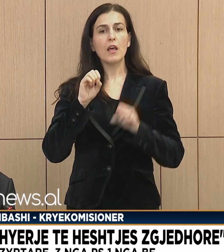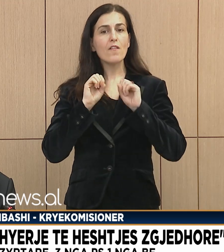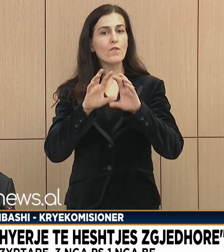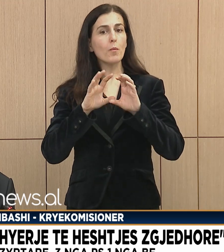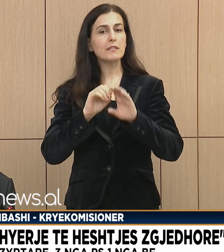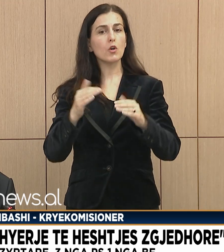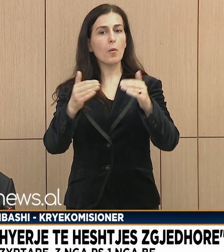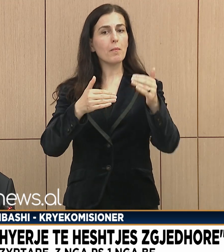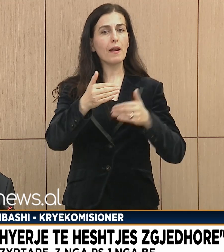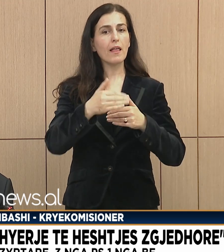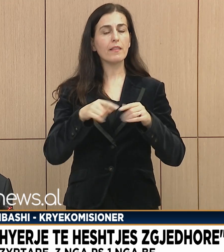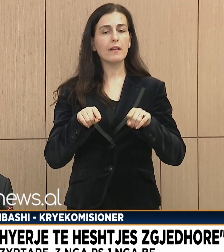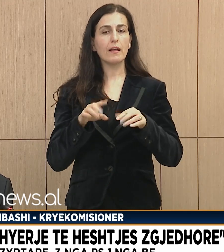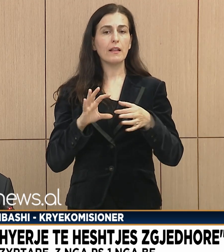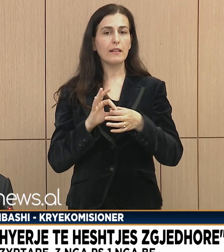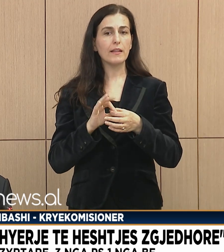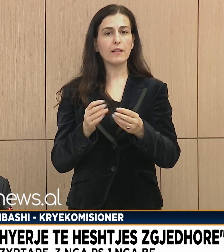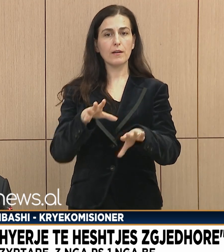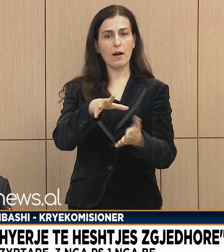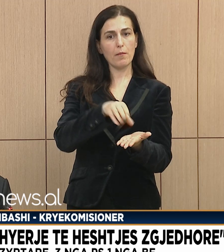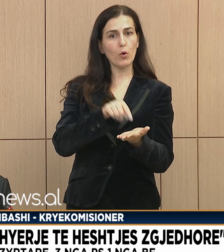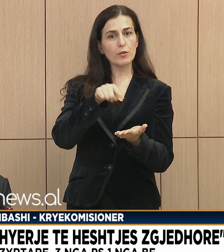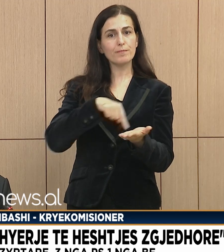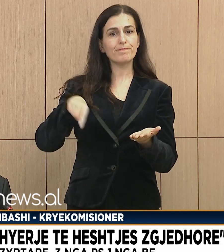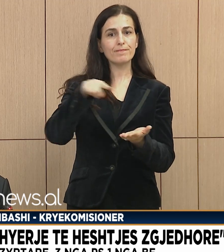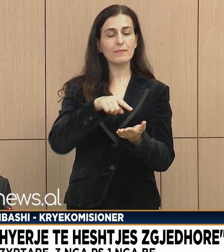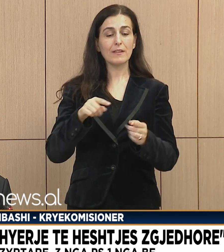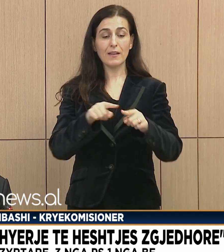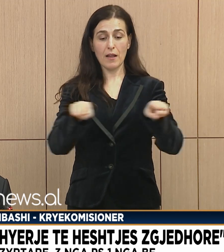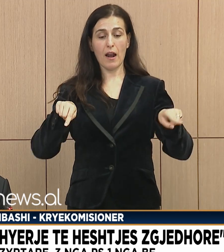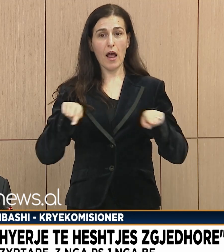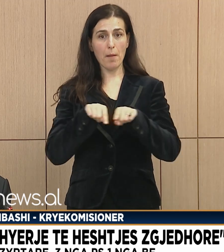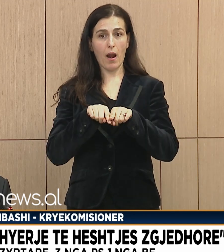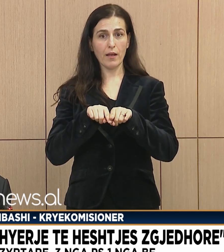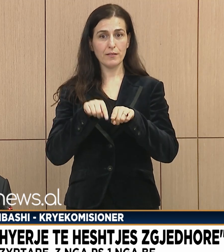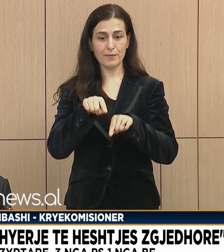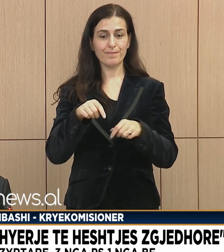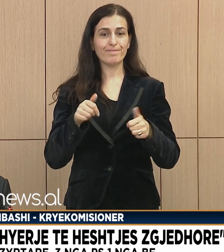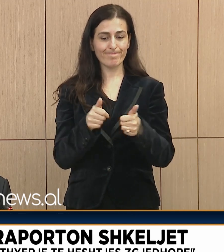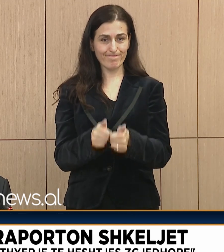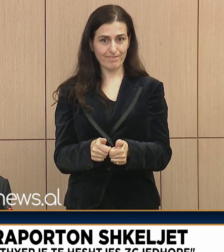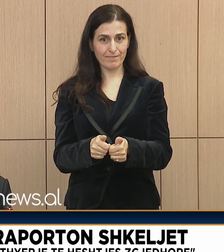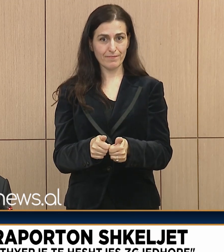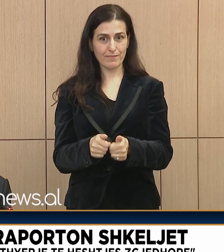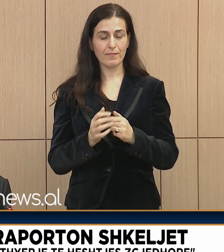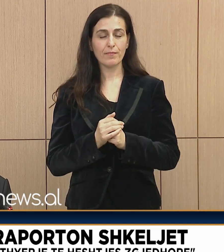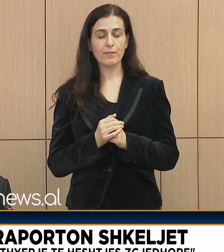në transmetimet që vinë nëpërmjet pajisjes elektronike të identifikimit.